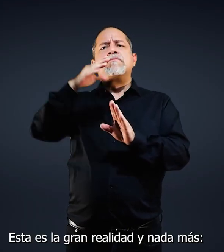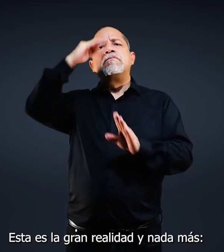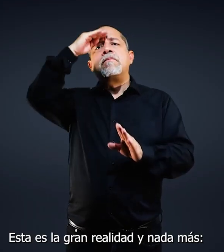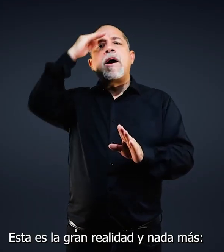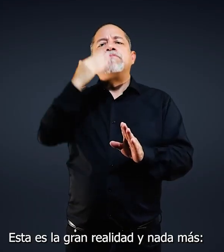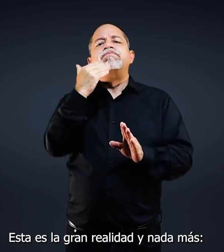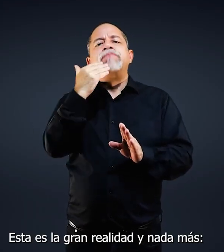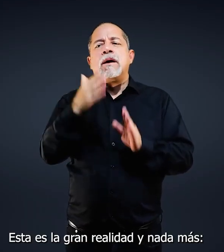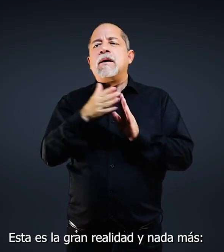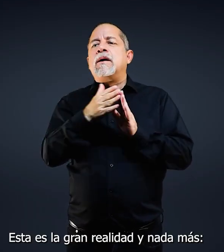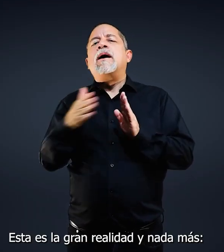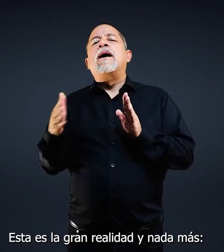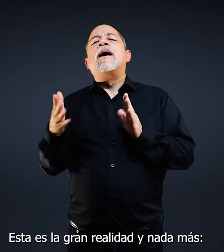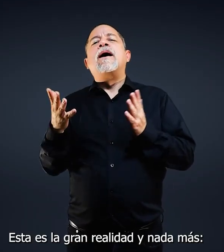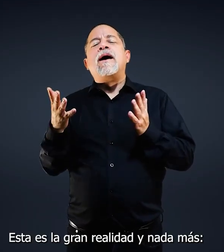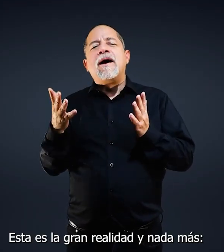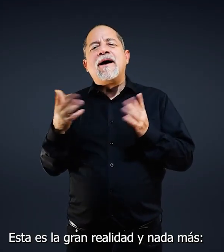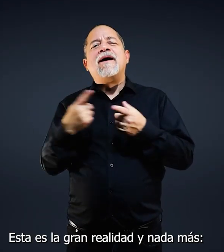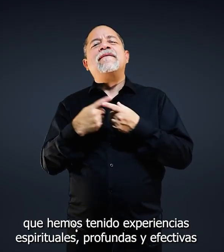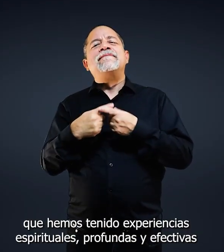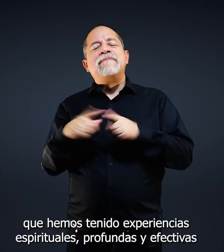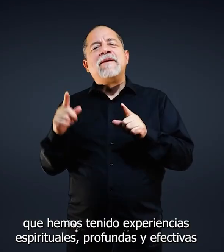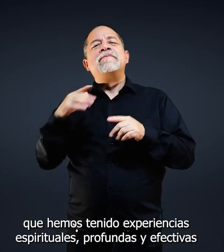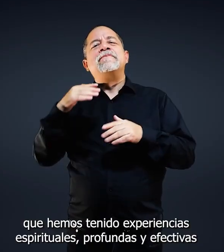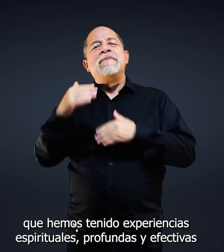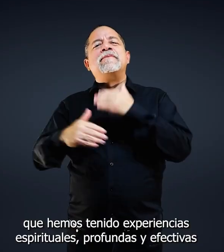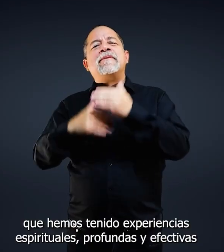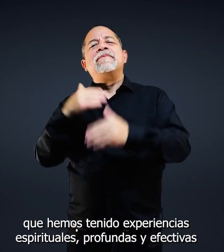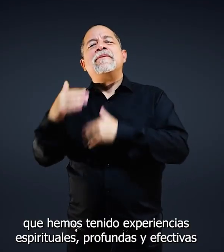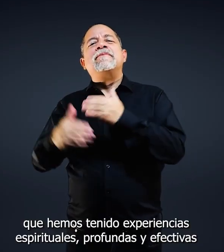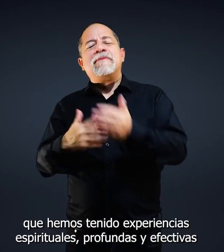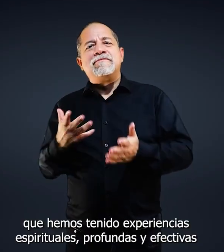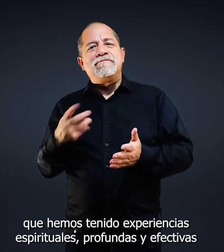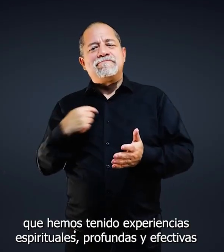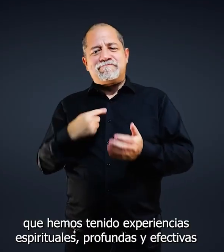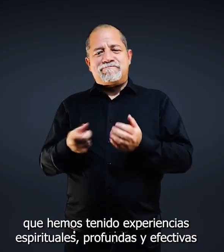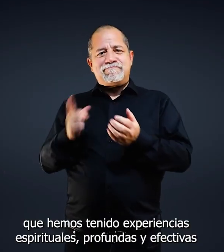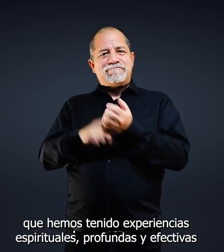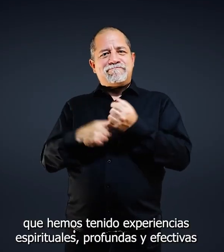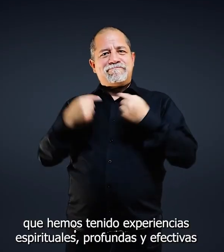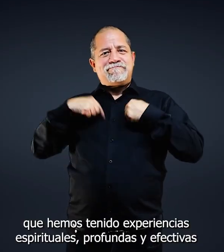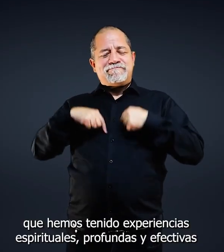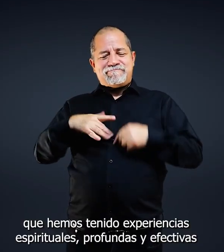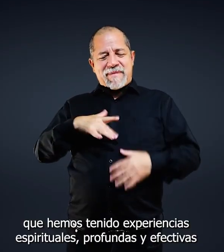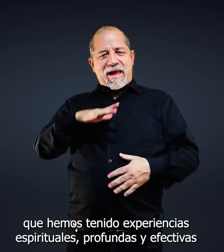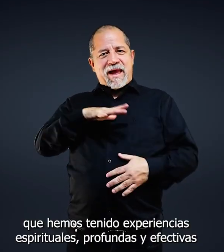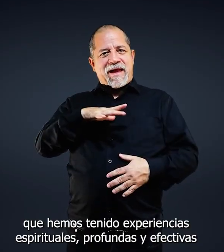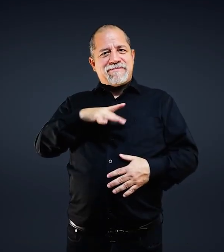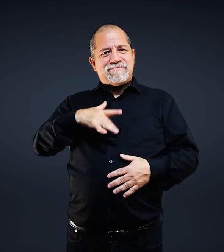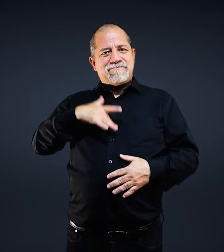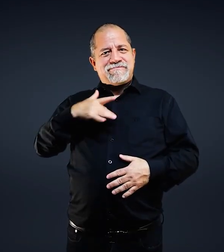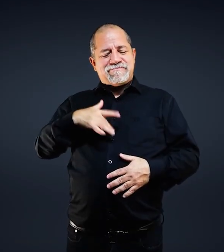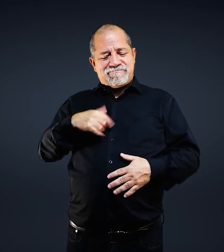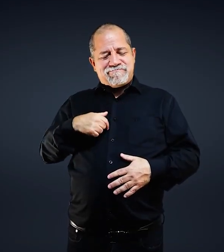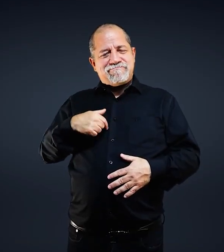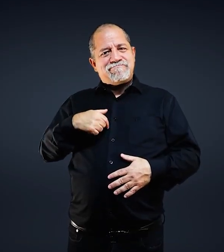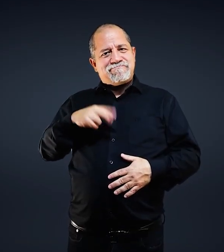Esta es la gran realidad y nada más, que hemos tenido experiencias espirituales profundas y efectivas, que